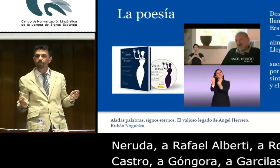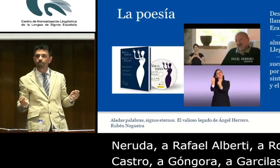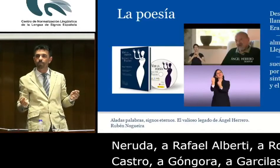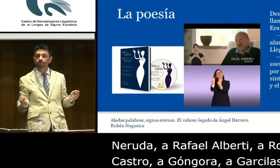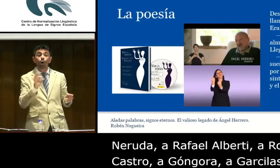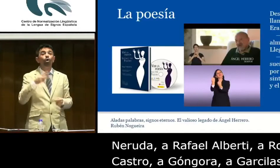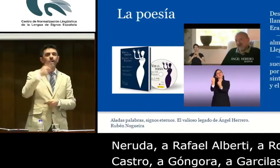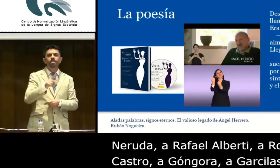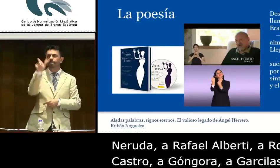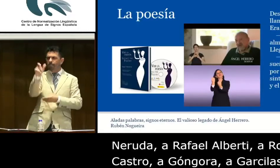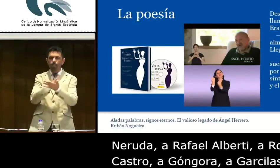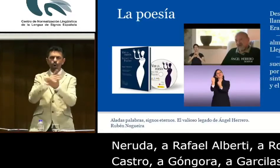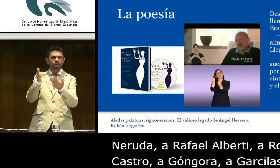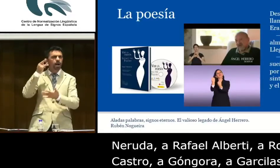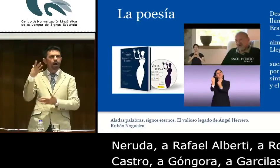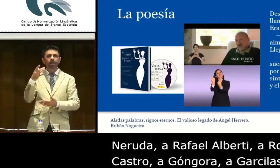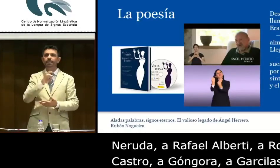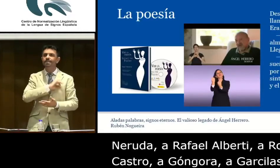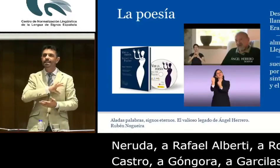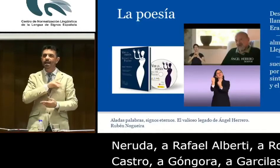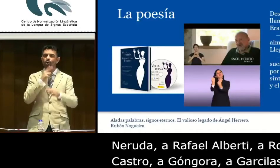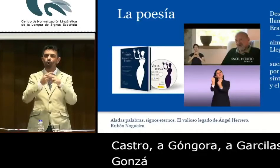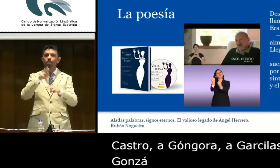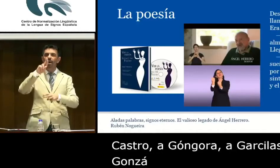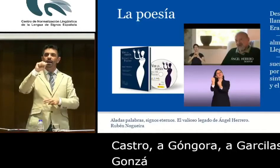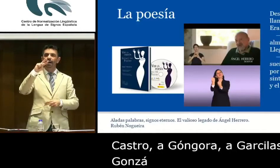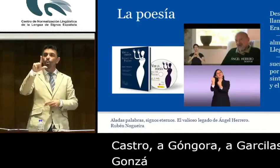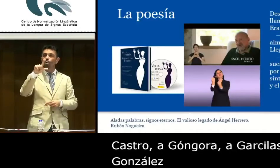o al poeta chileno Raúl Zurita,